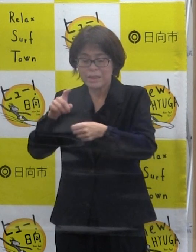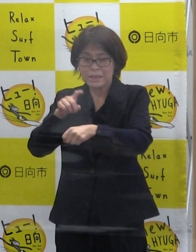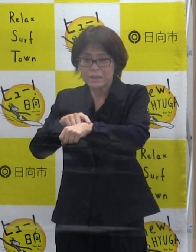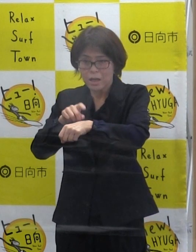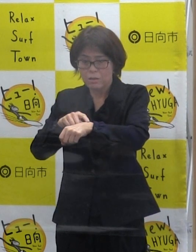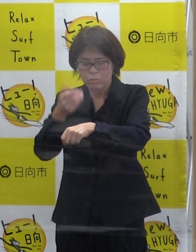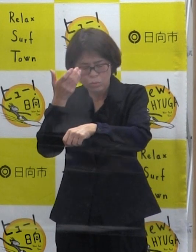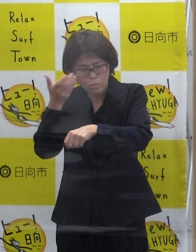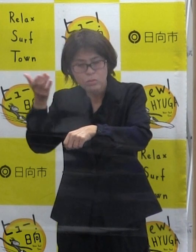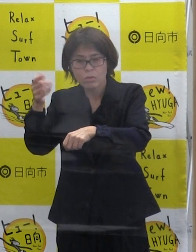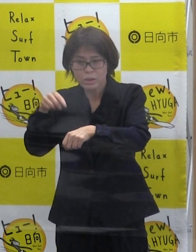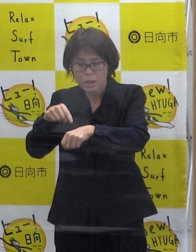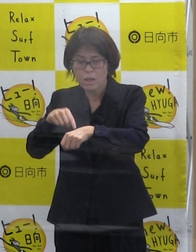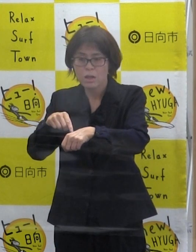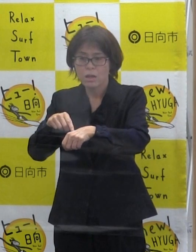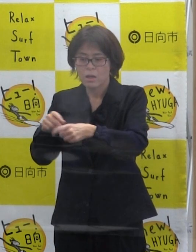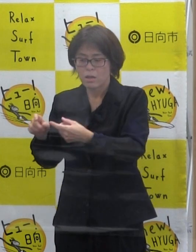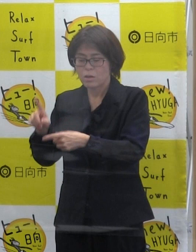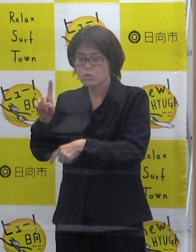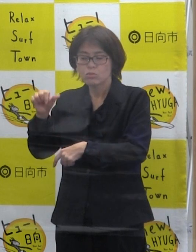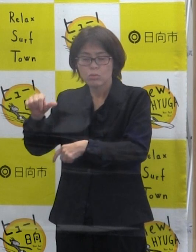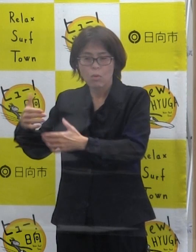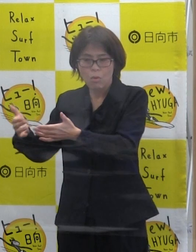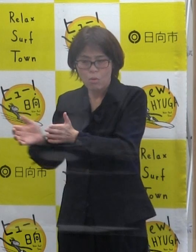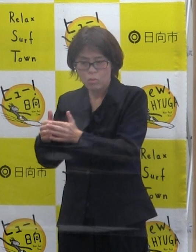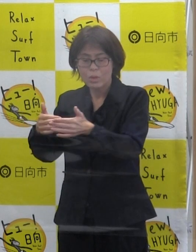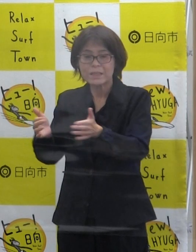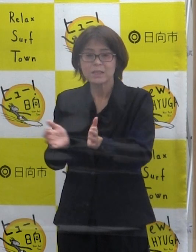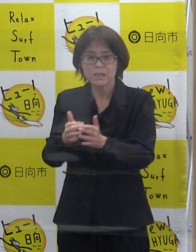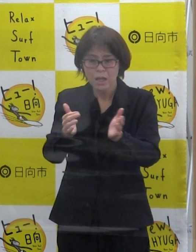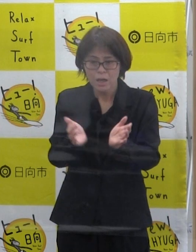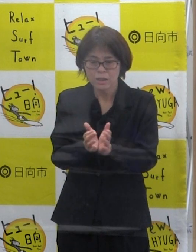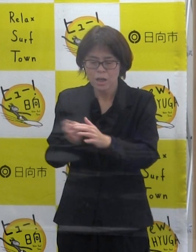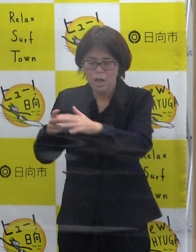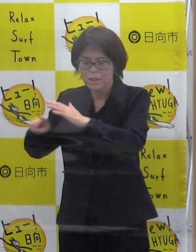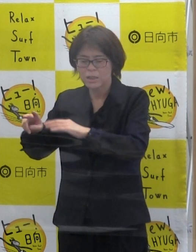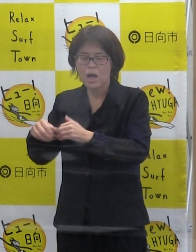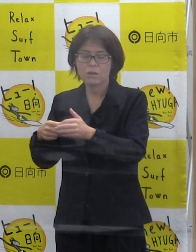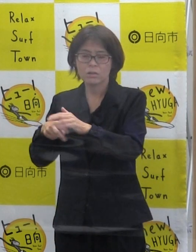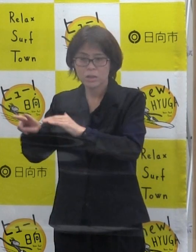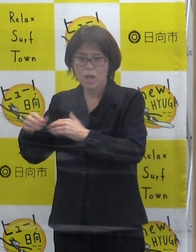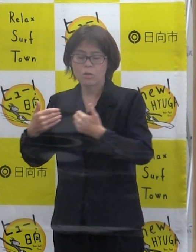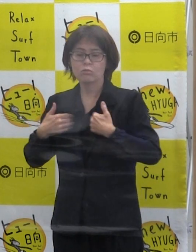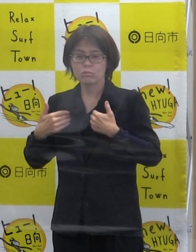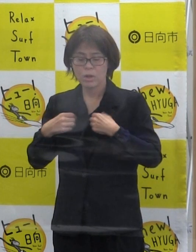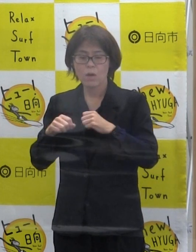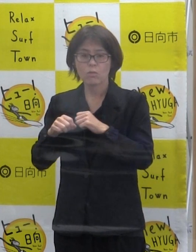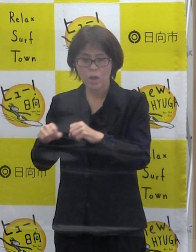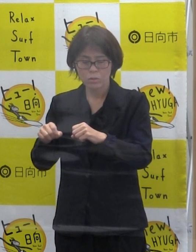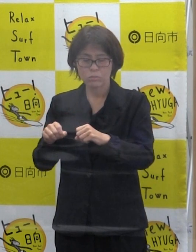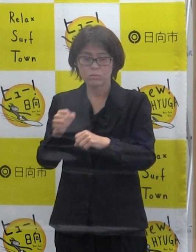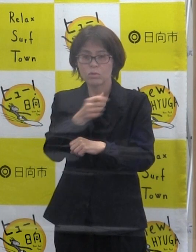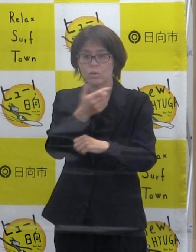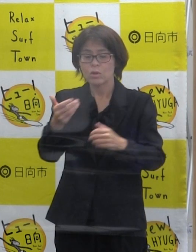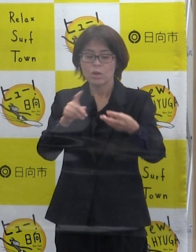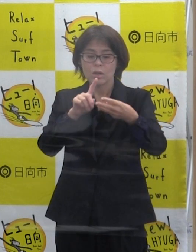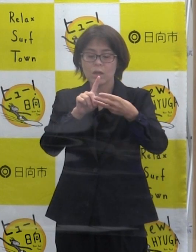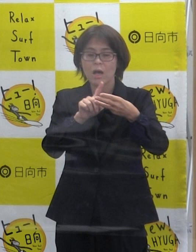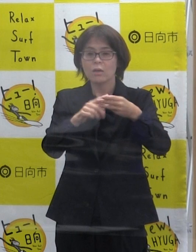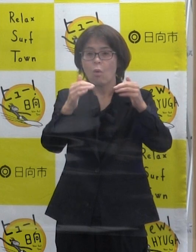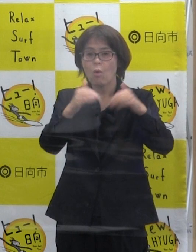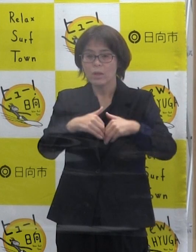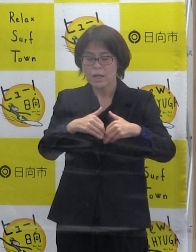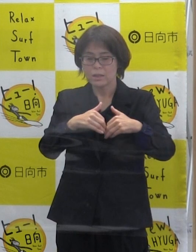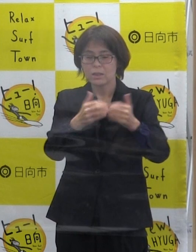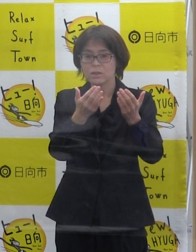て、15の自治会が避難訓練などを実施するほか、大尾谷学園中等